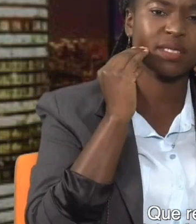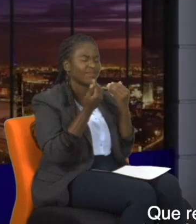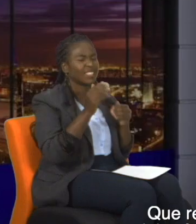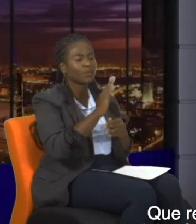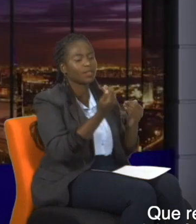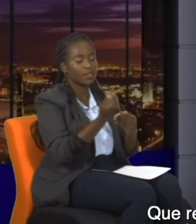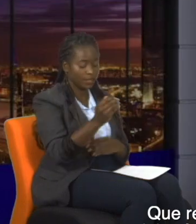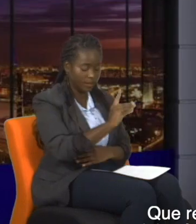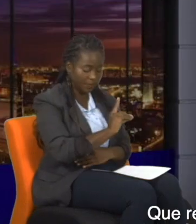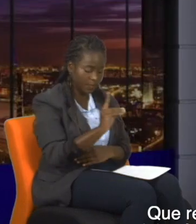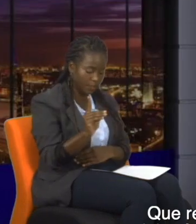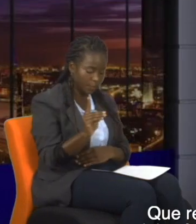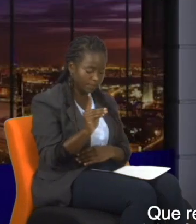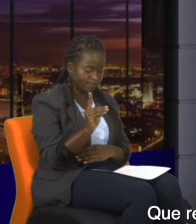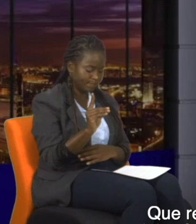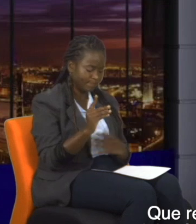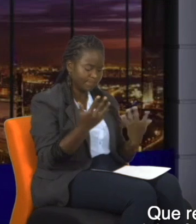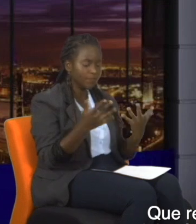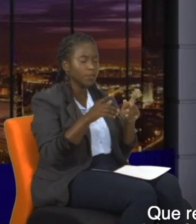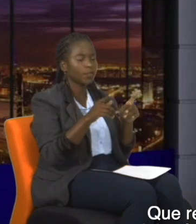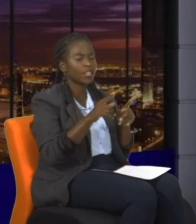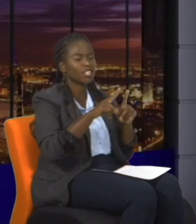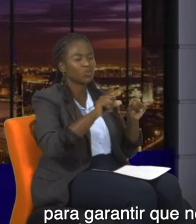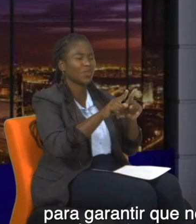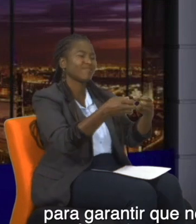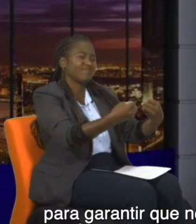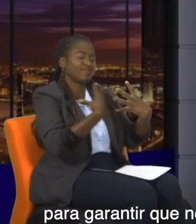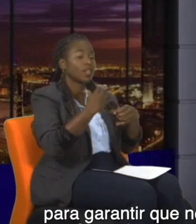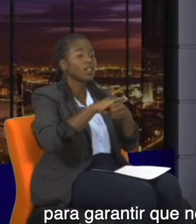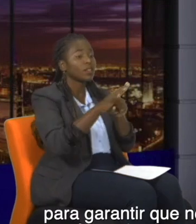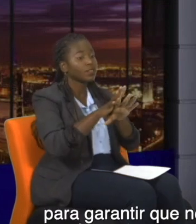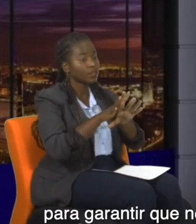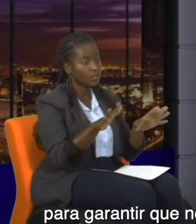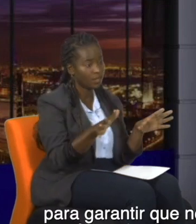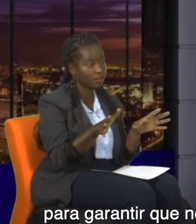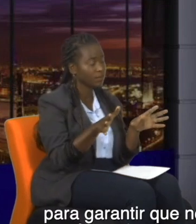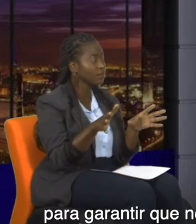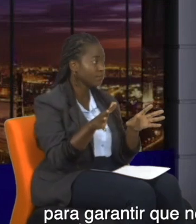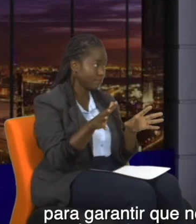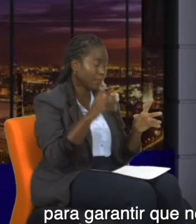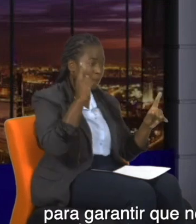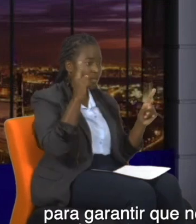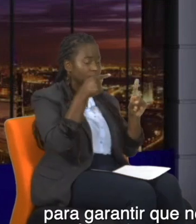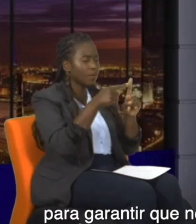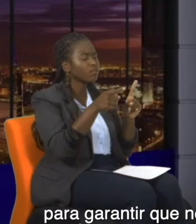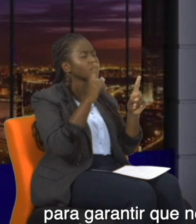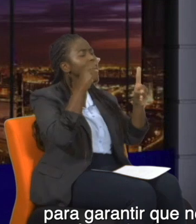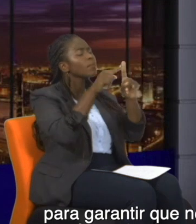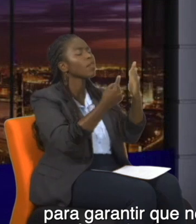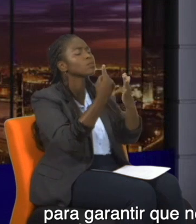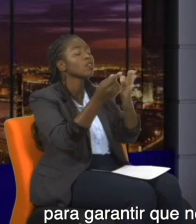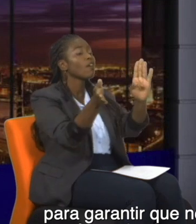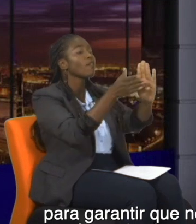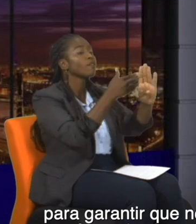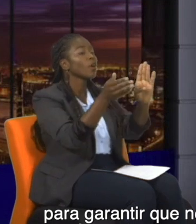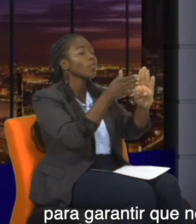Que recomendação a UNICEF deixa às famílias moçambicanas para garantir que nenhuma criança com deficiência